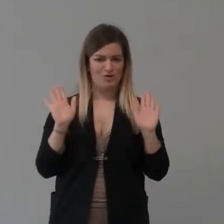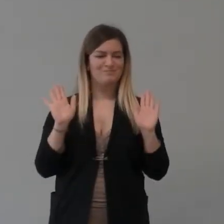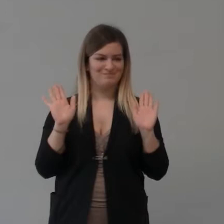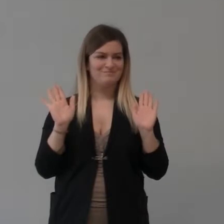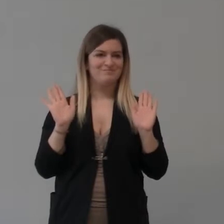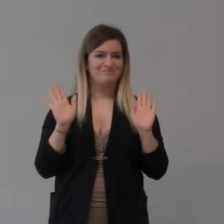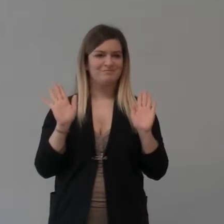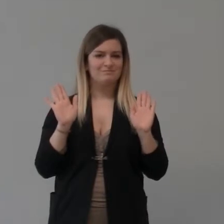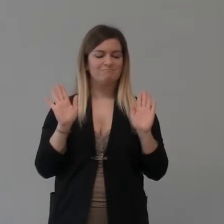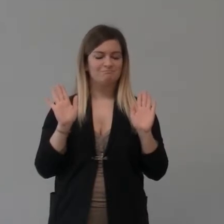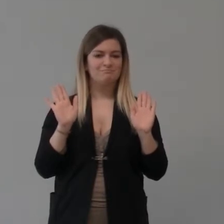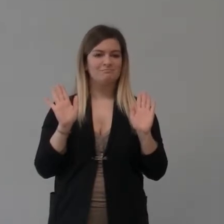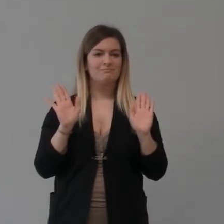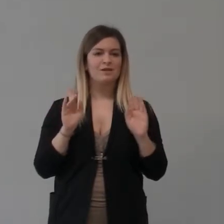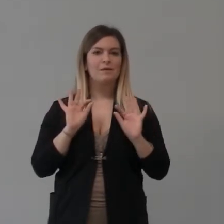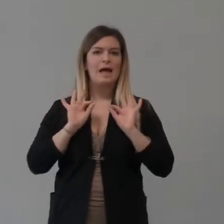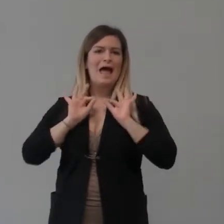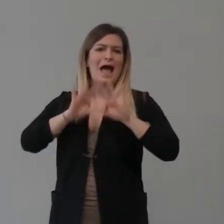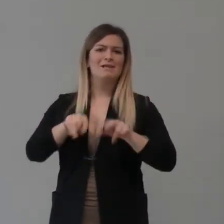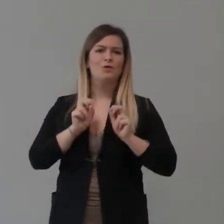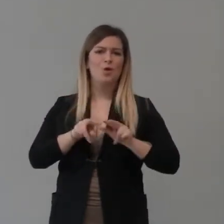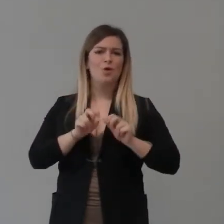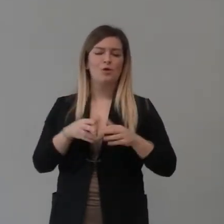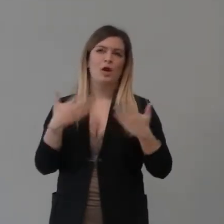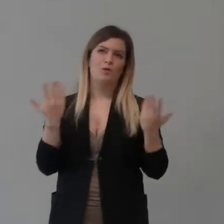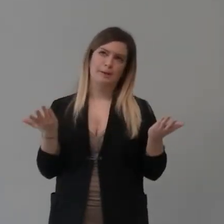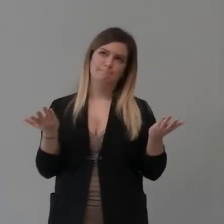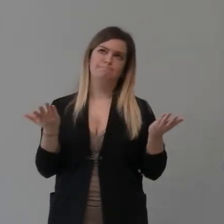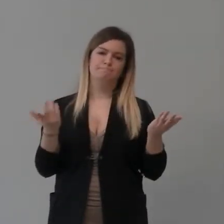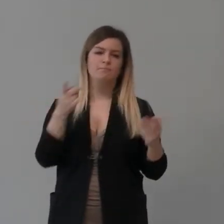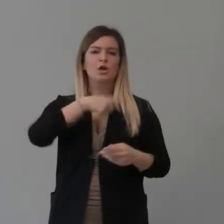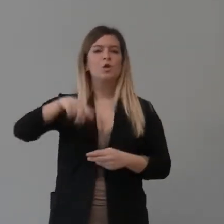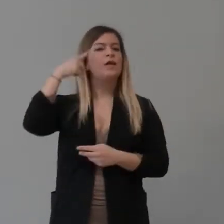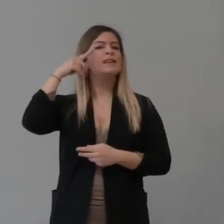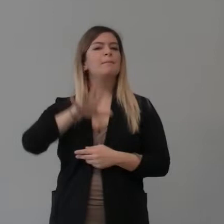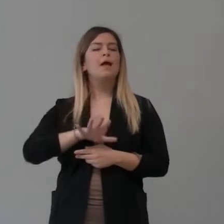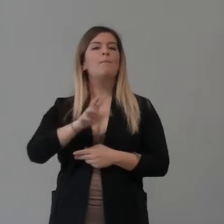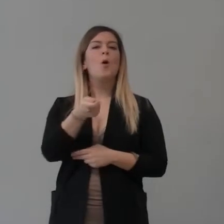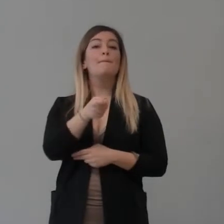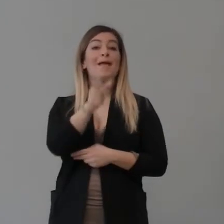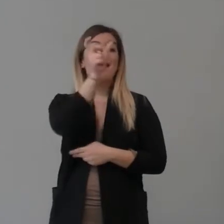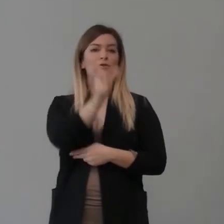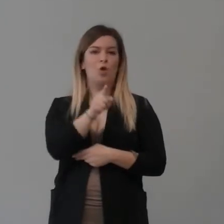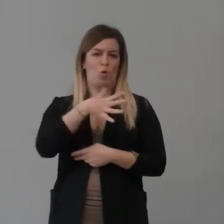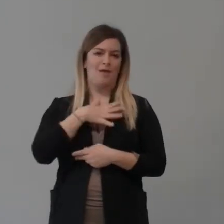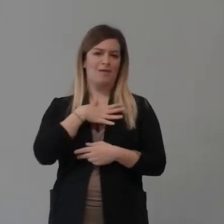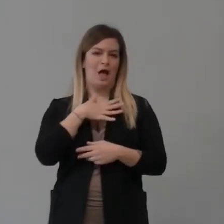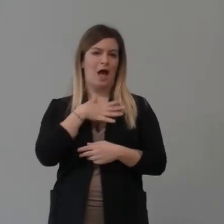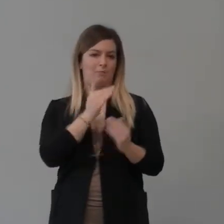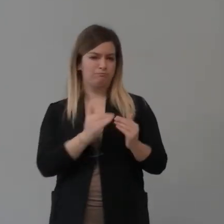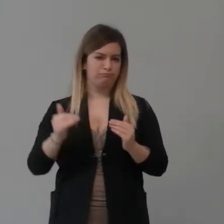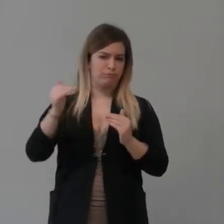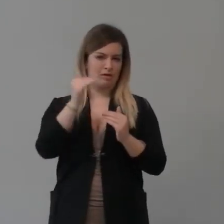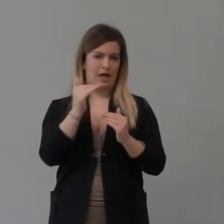Letteralmente vanno di corsa. Ora, Pietro sappiamo che era più grande di età, e poi era più grande proprio